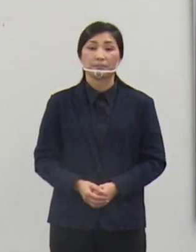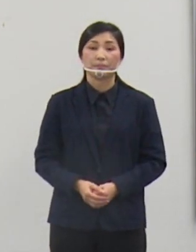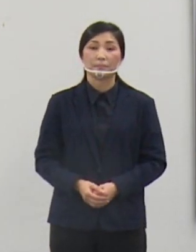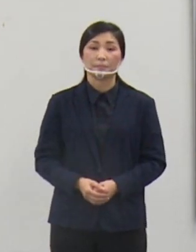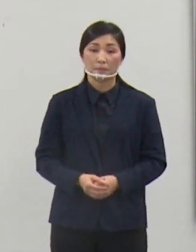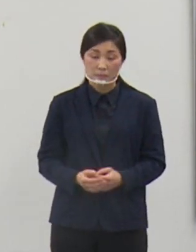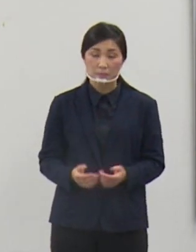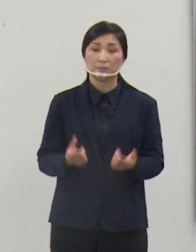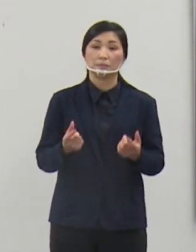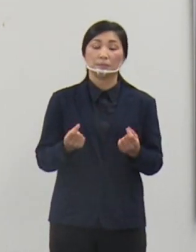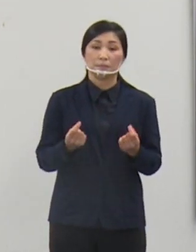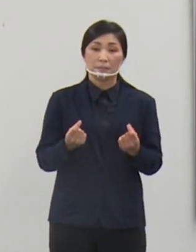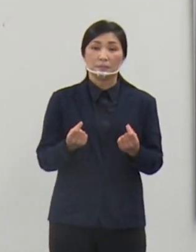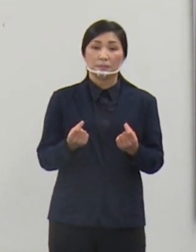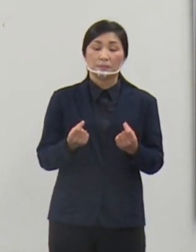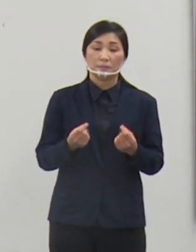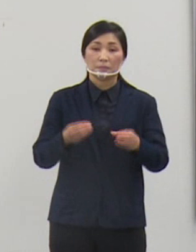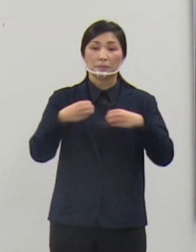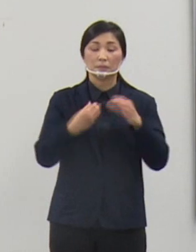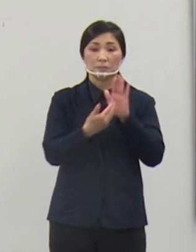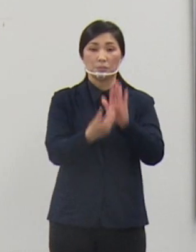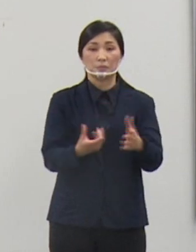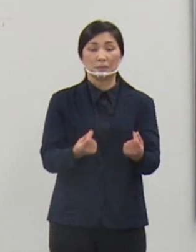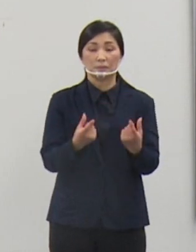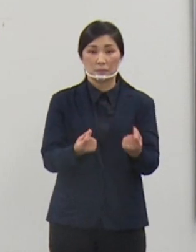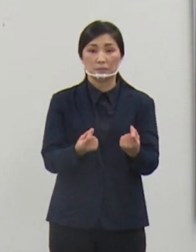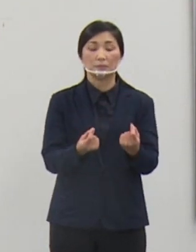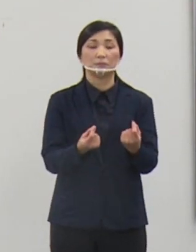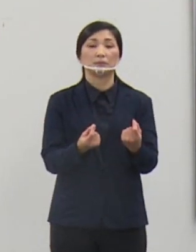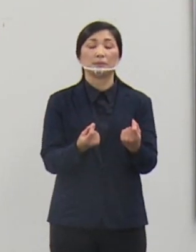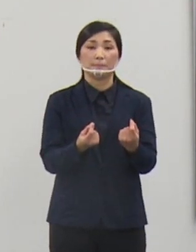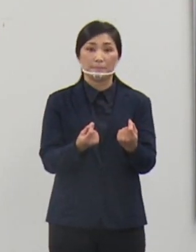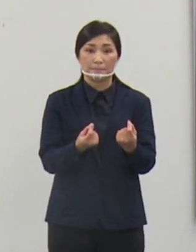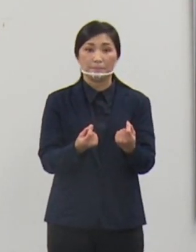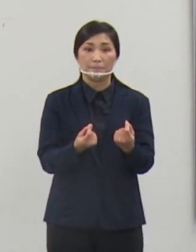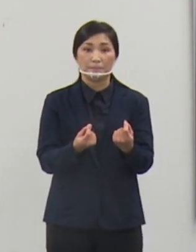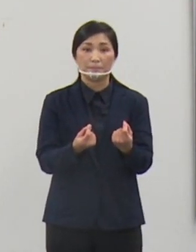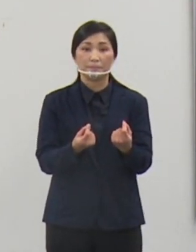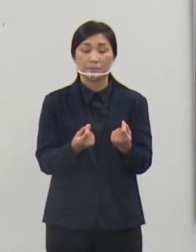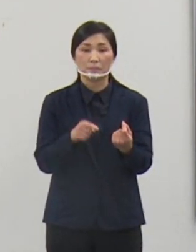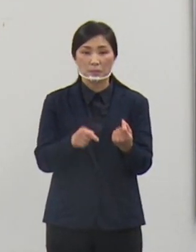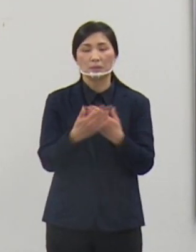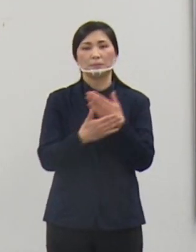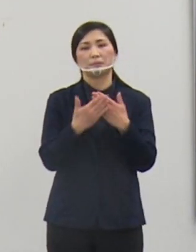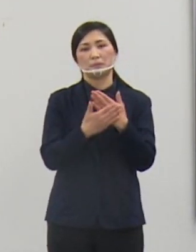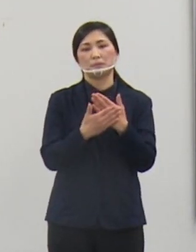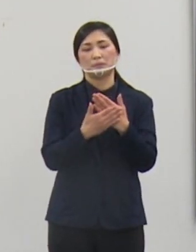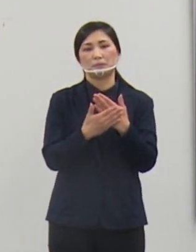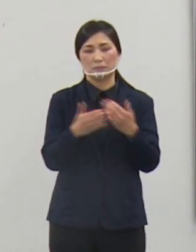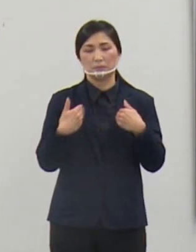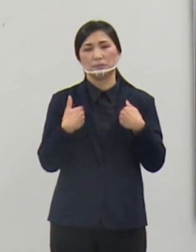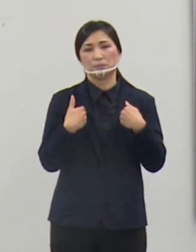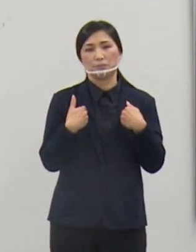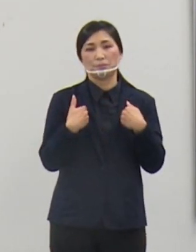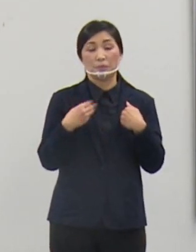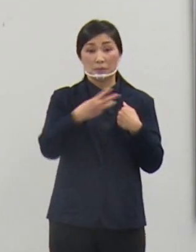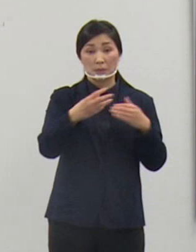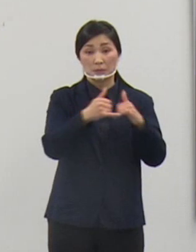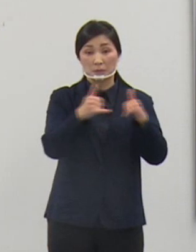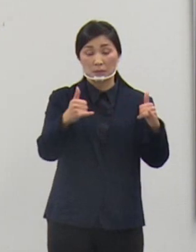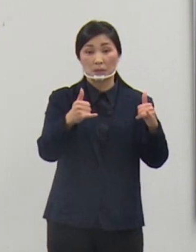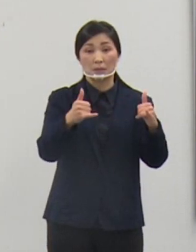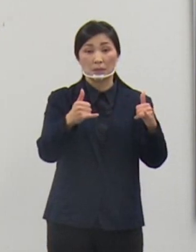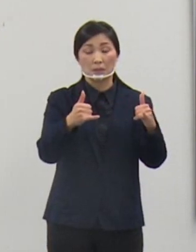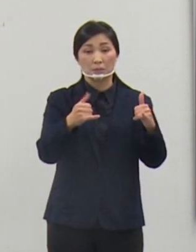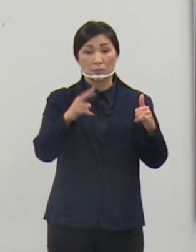はりその感染防止対策をしっかりと会食の際にしていただくということが大事だというふうに思っておりますので、第三者認証店における感